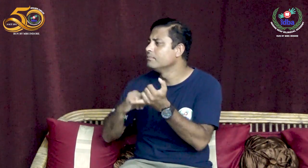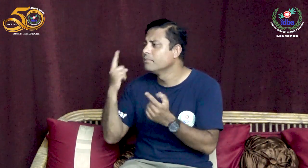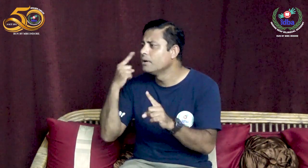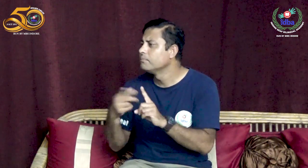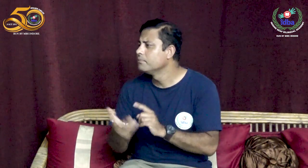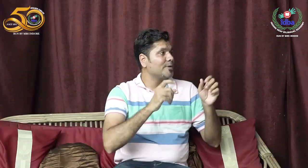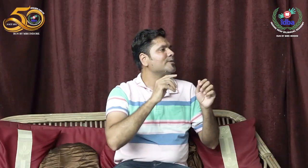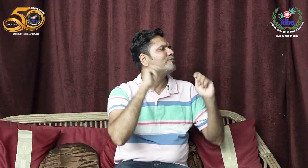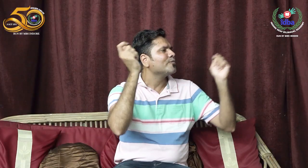आपका एम क्या है?